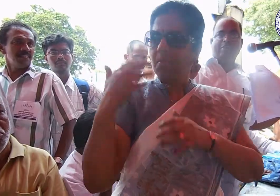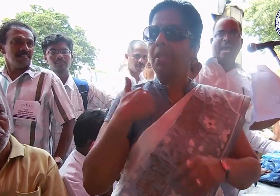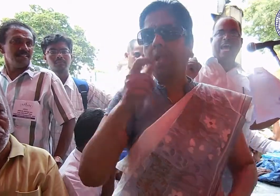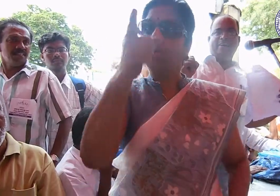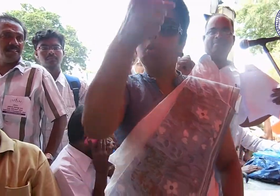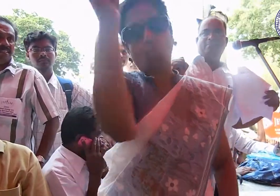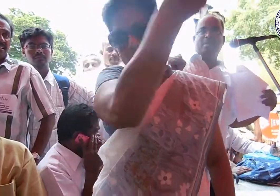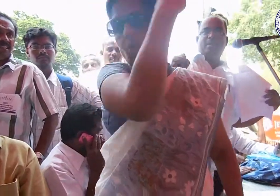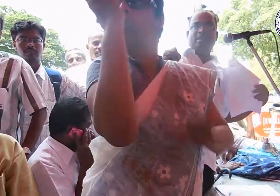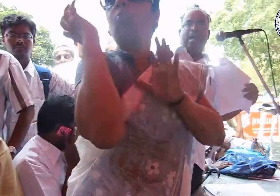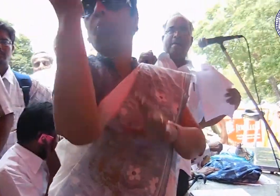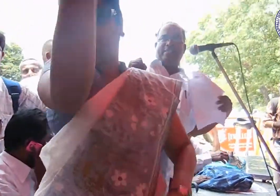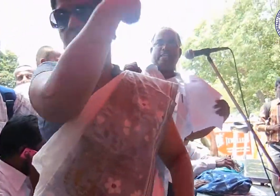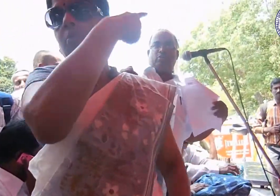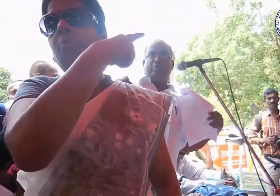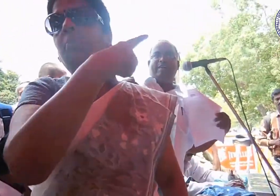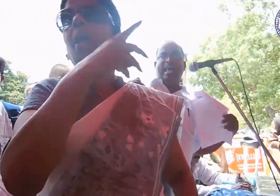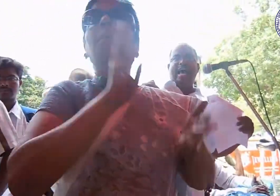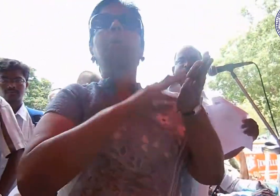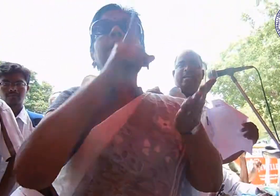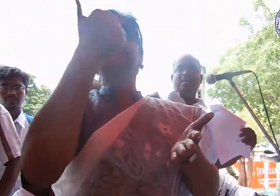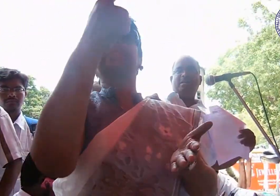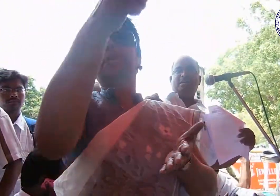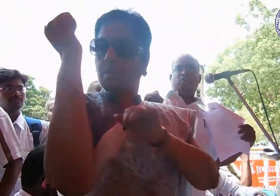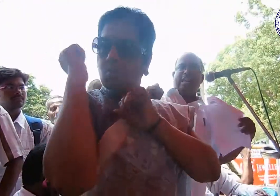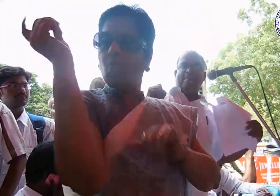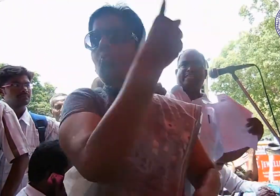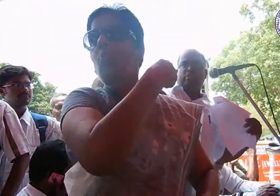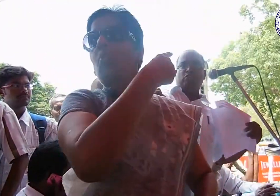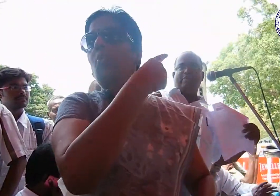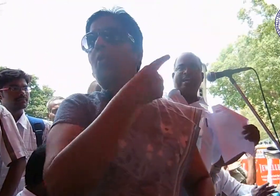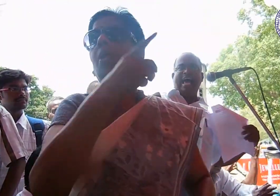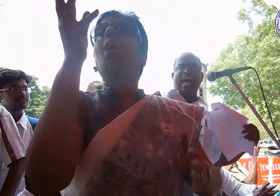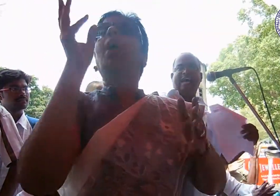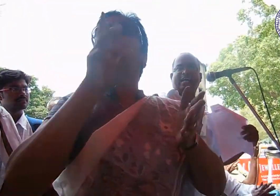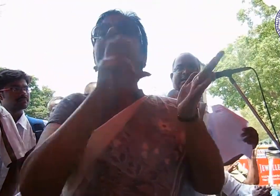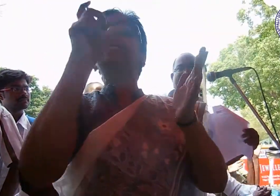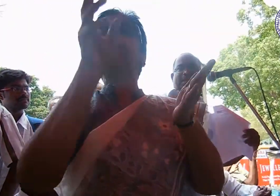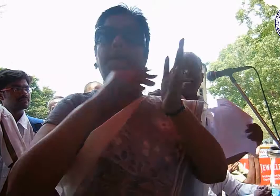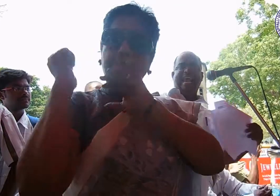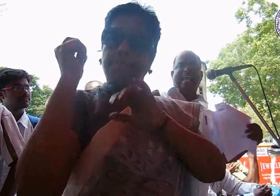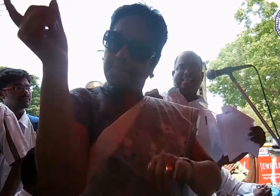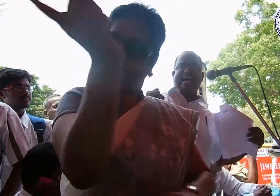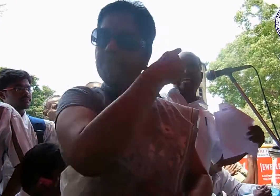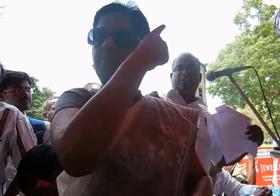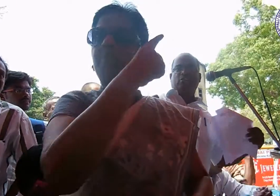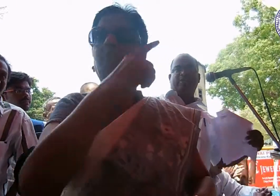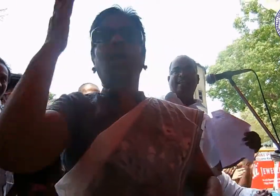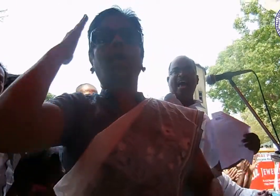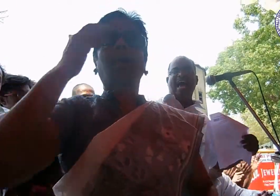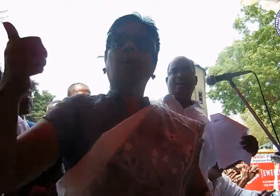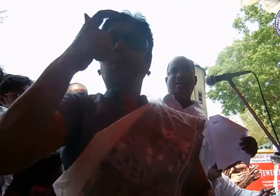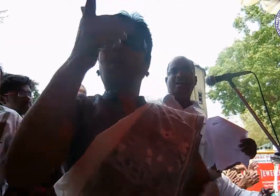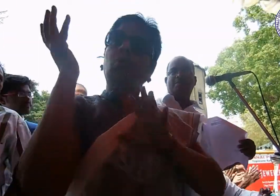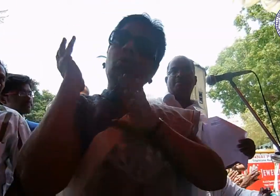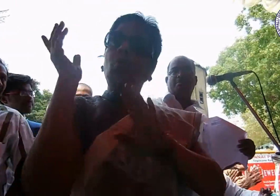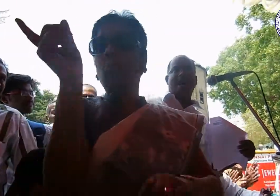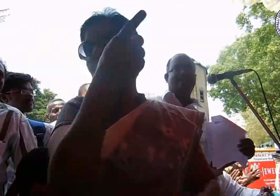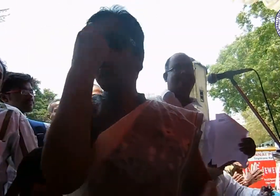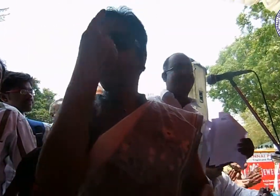தூக்குவியா? அமைச்சர் தூக்குவீங்களா? முதலமைச்சர் தூக்குவீங்களா? இல்ல அதிகாரிகள் தூக்குவீங்களா?